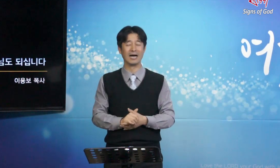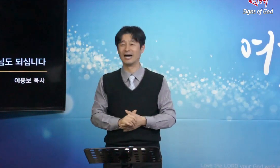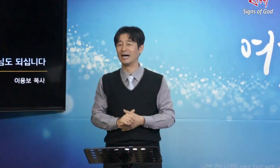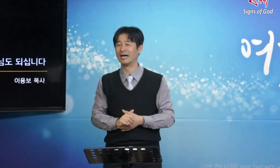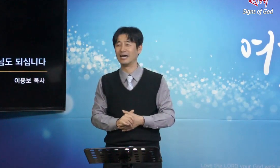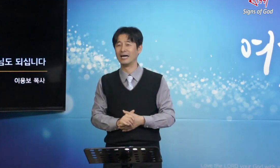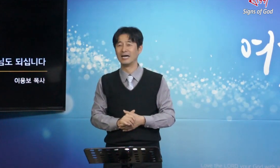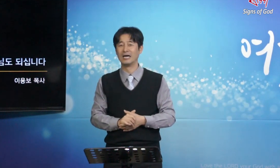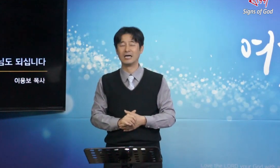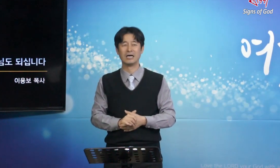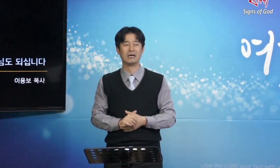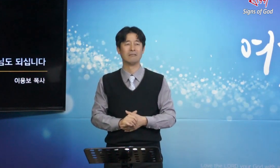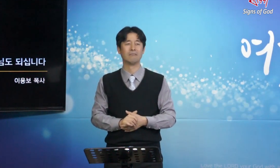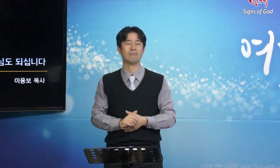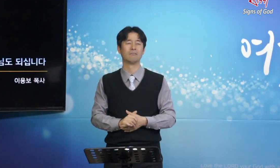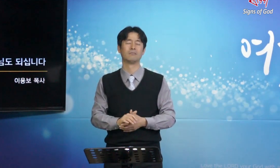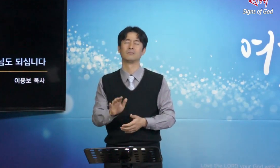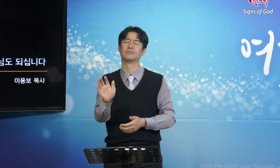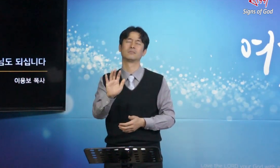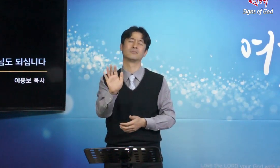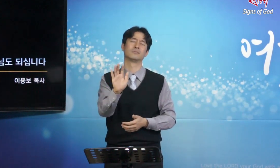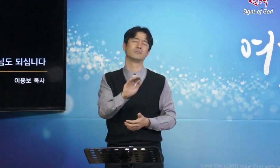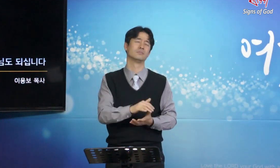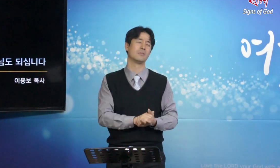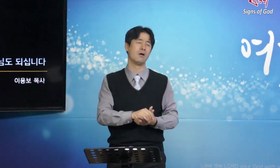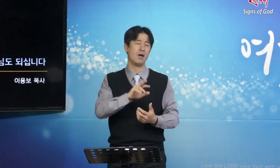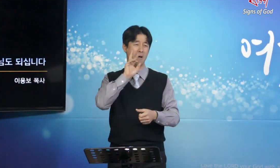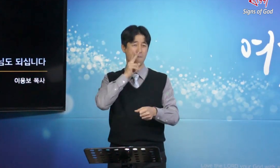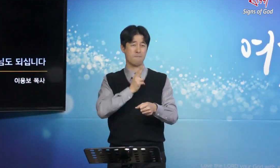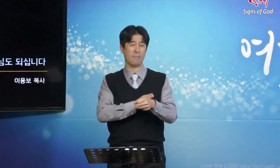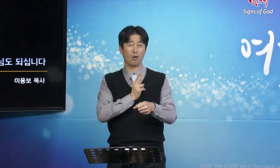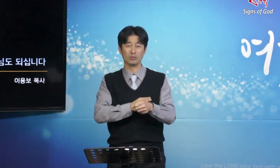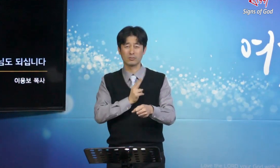이것을 방송을 통해서 나가면 안 될 것 같은데 그렇게 생각하지 마십시오.